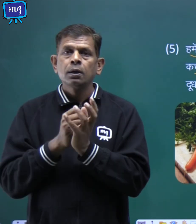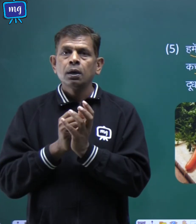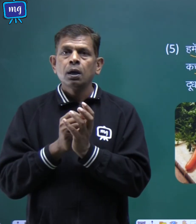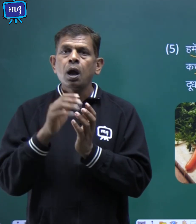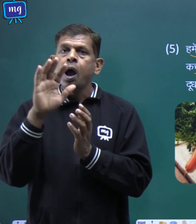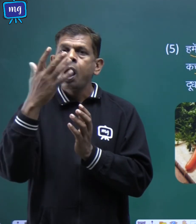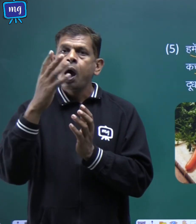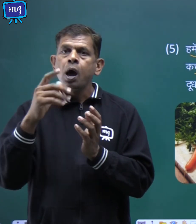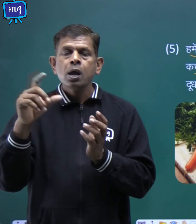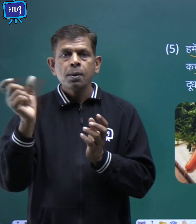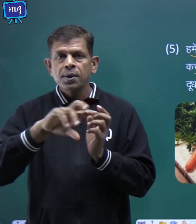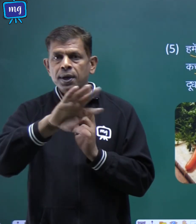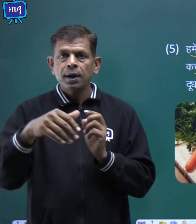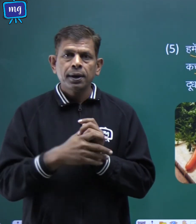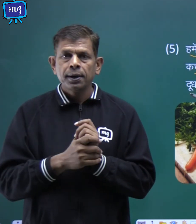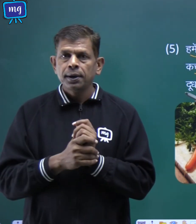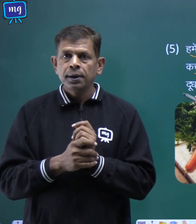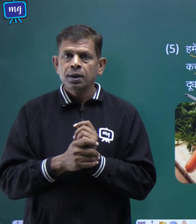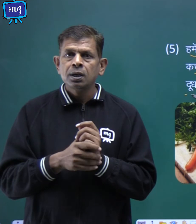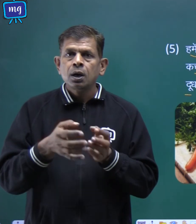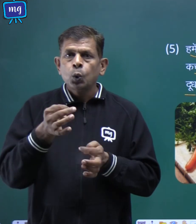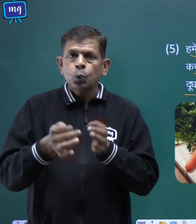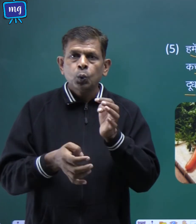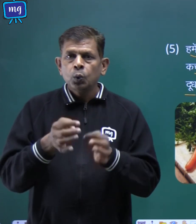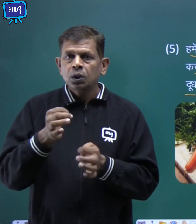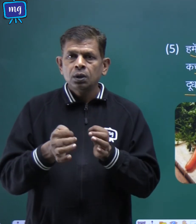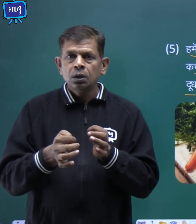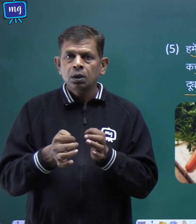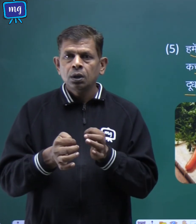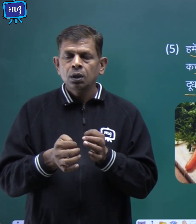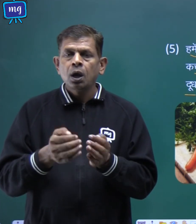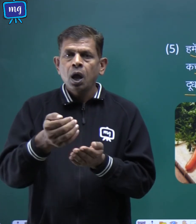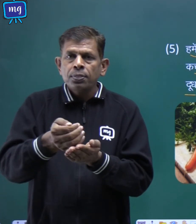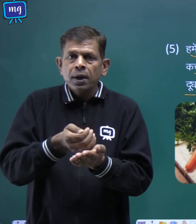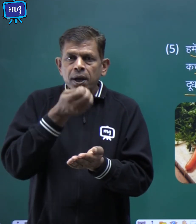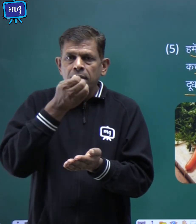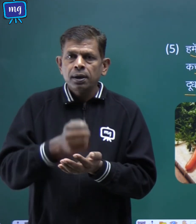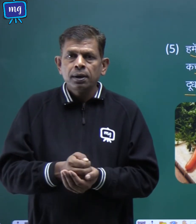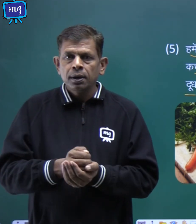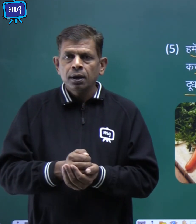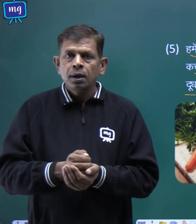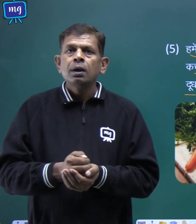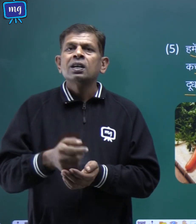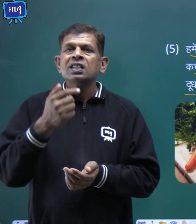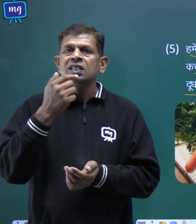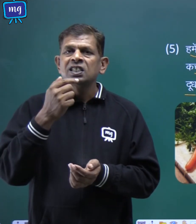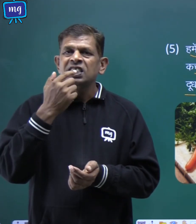हरी सब्जियां, दूध, दही,